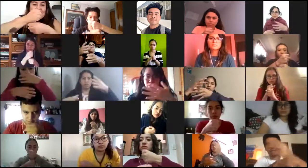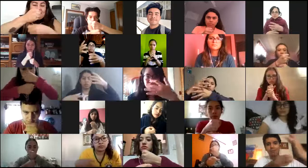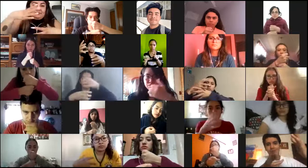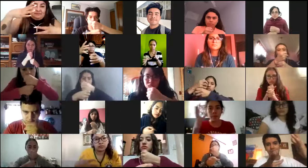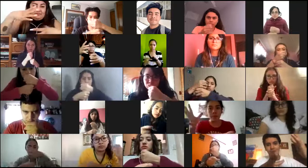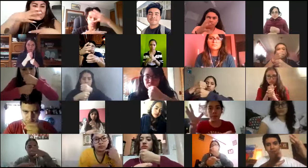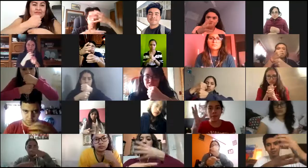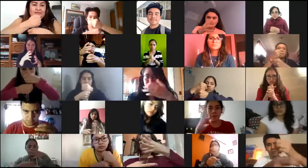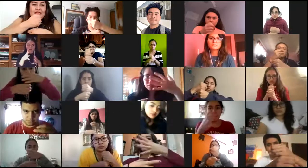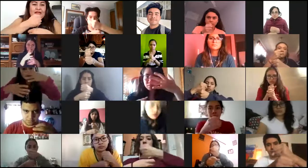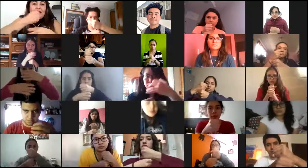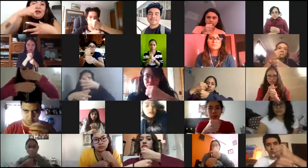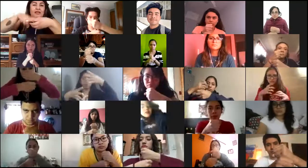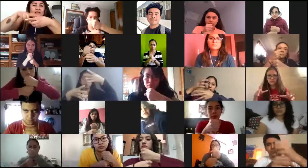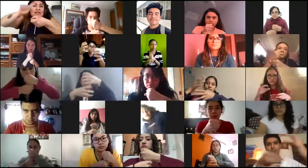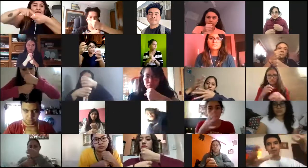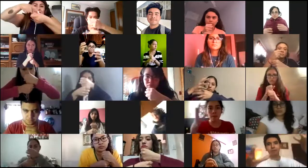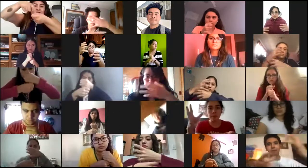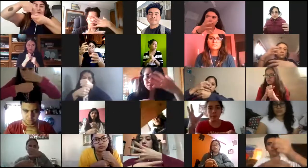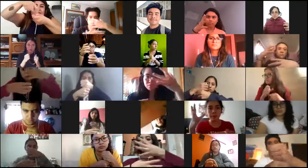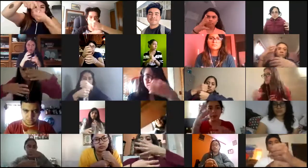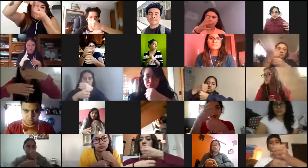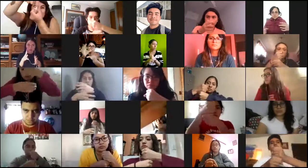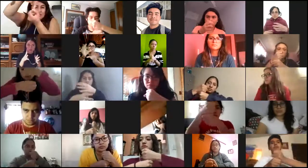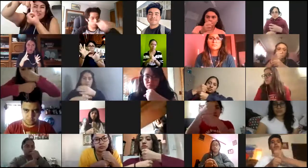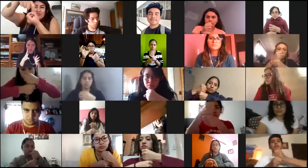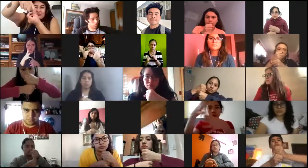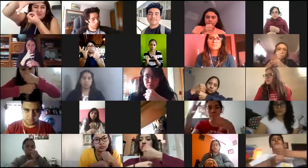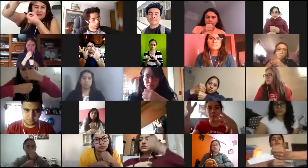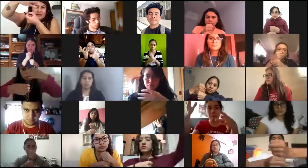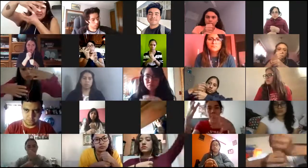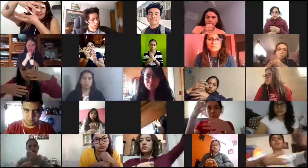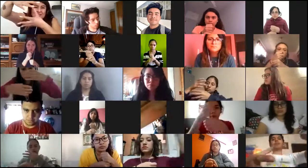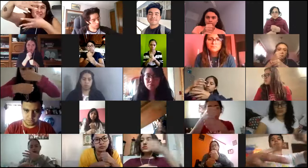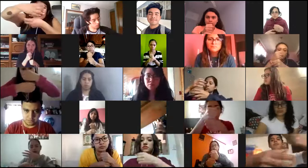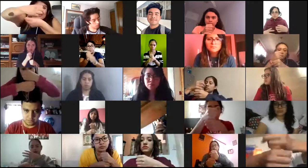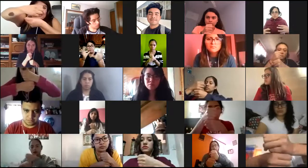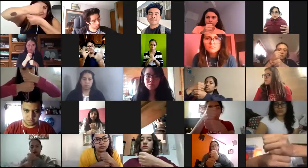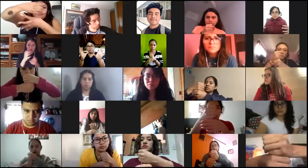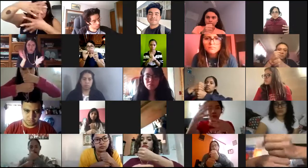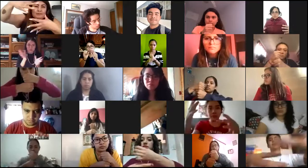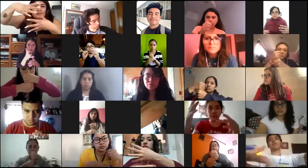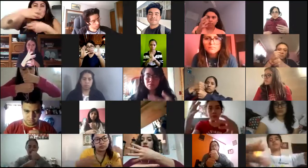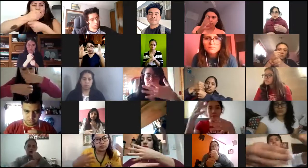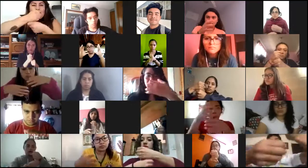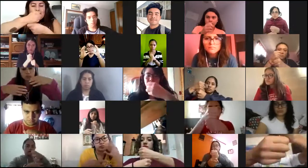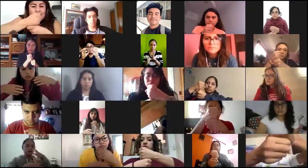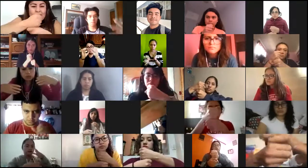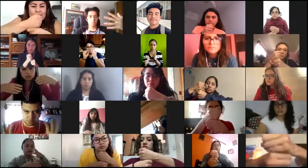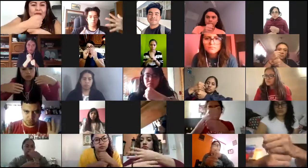Cierra. Ajá. Quedan en el mismo como hoyito. Ahí es donde cierran.